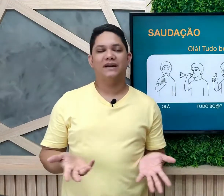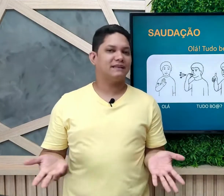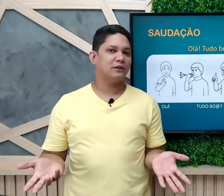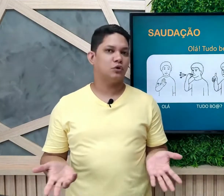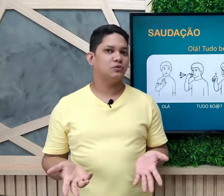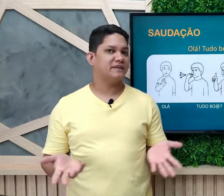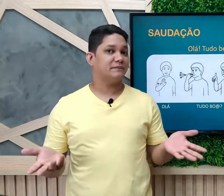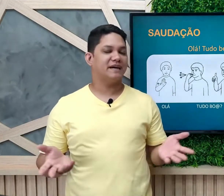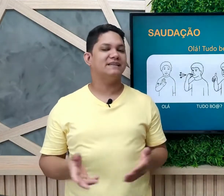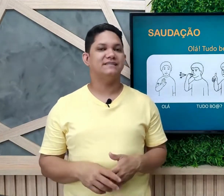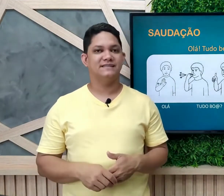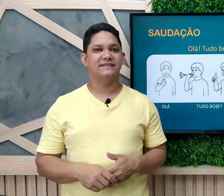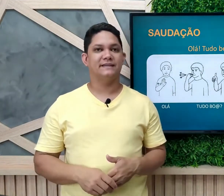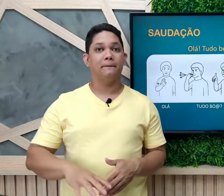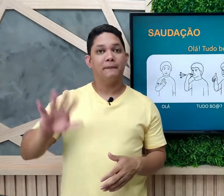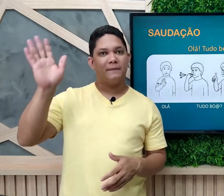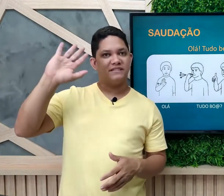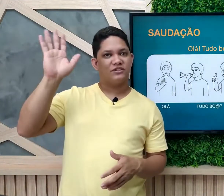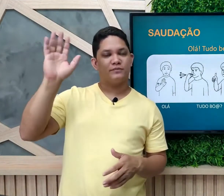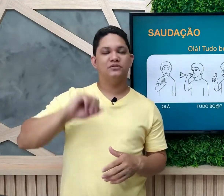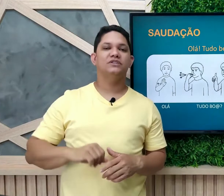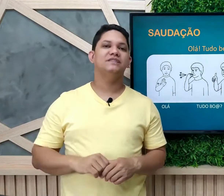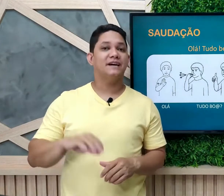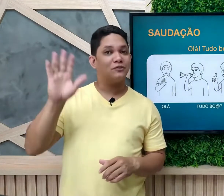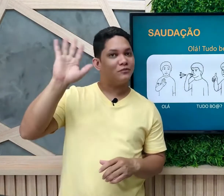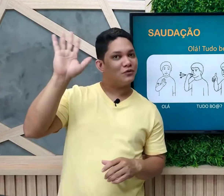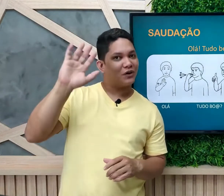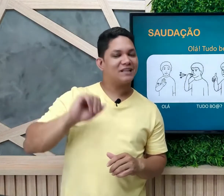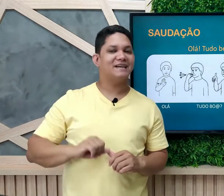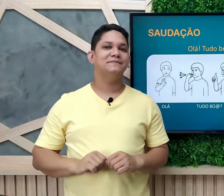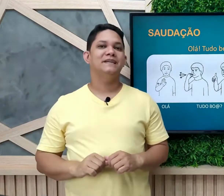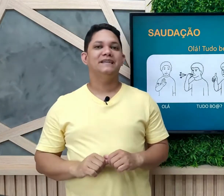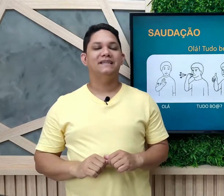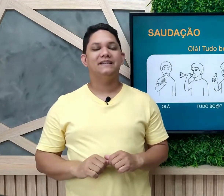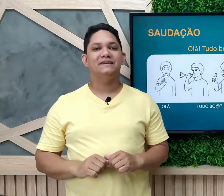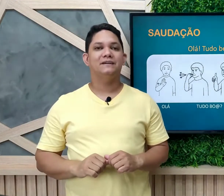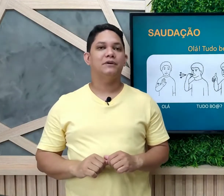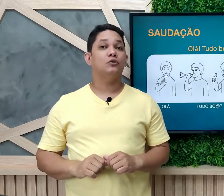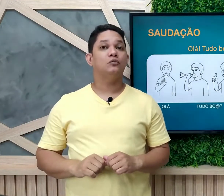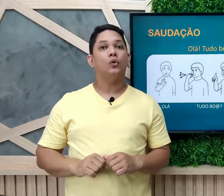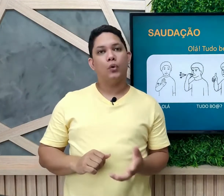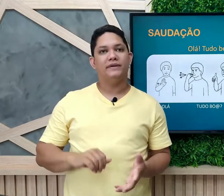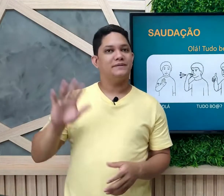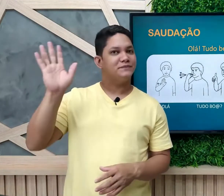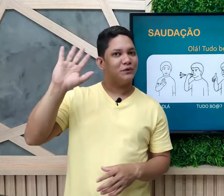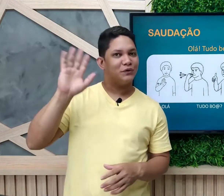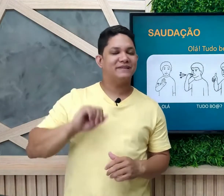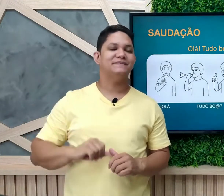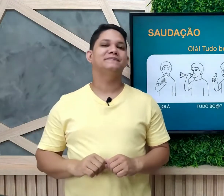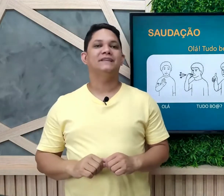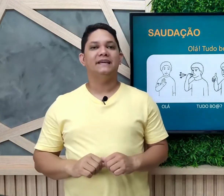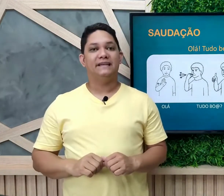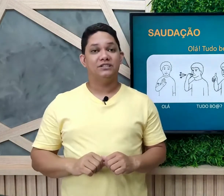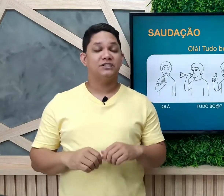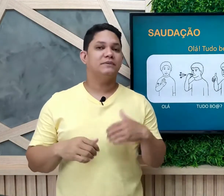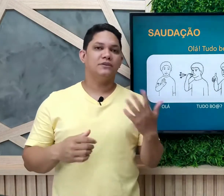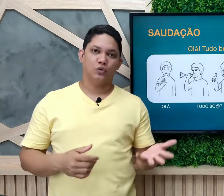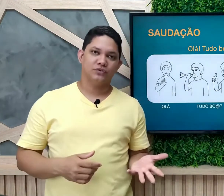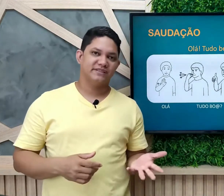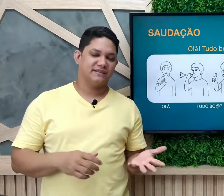até logo, até mais, etc. Mas a gente pode utilizar como olá e também como oi, oi. E a gente também tem um outro sinal,